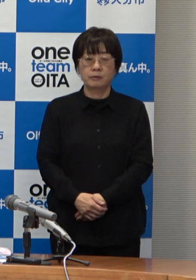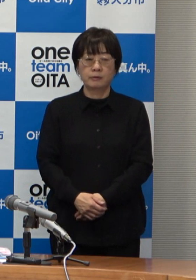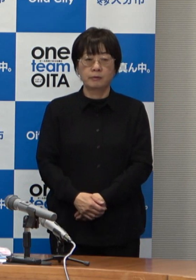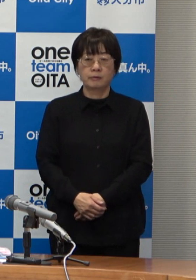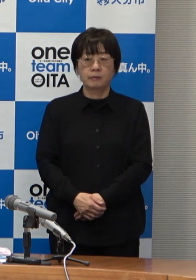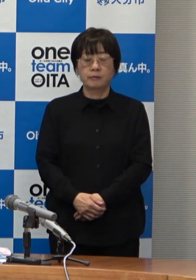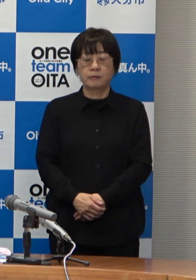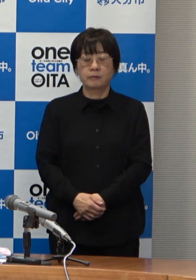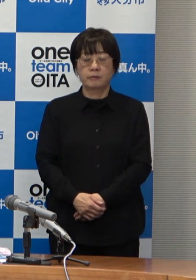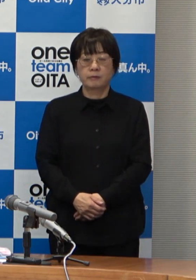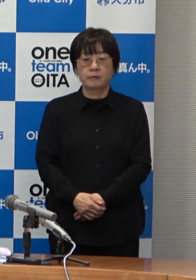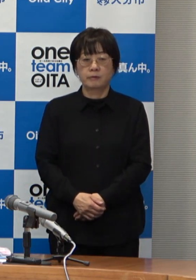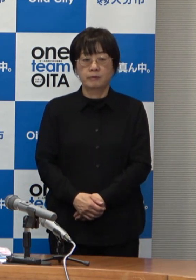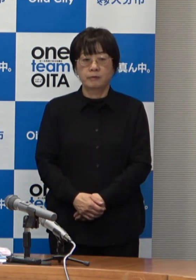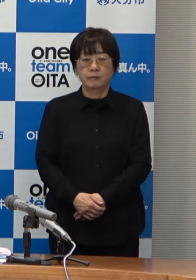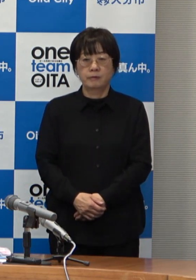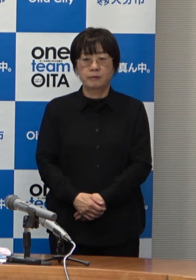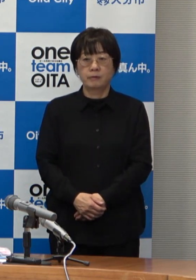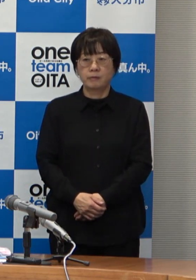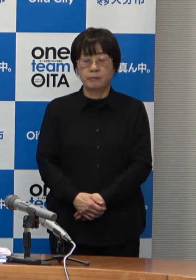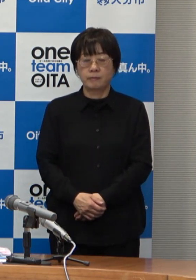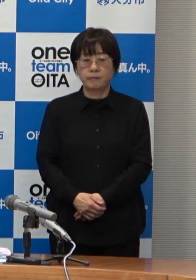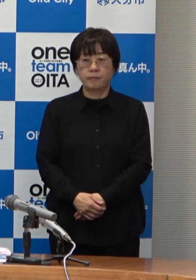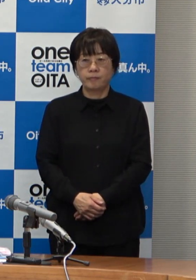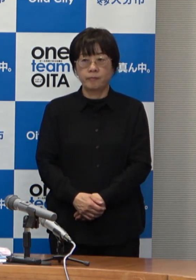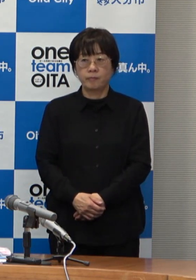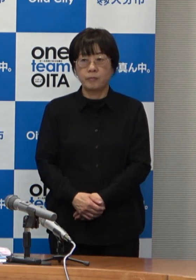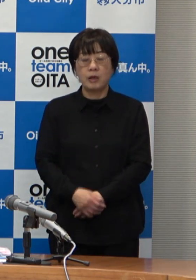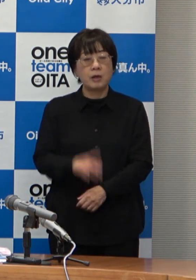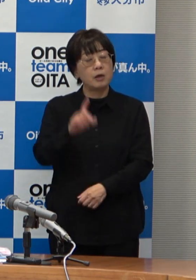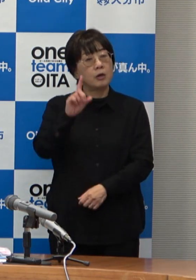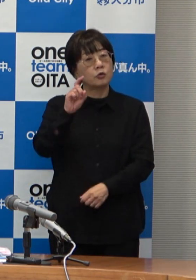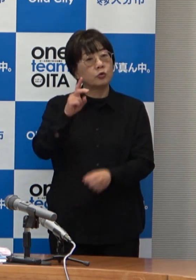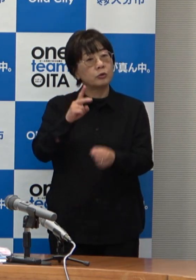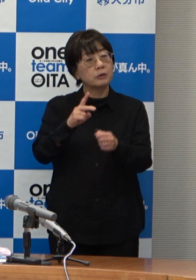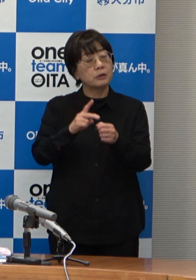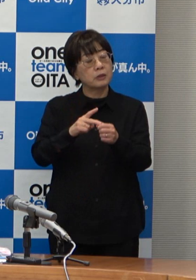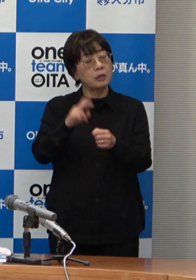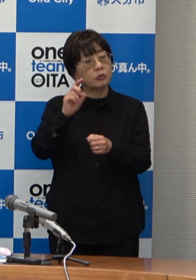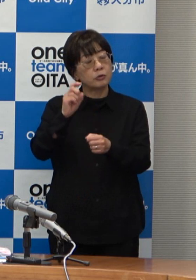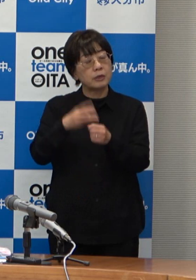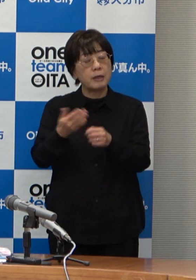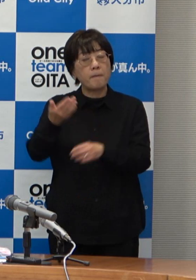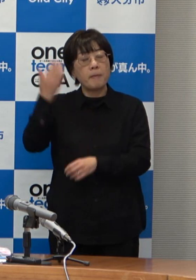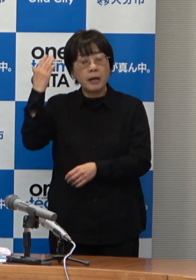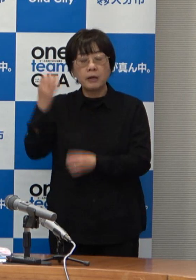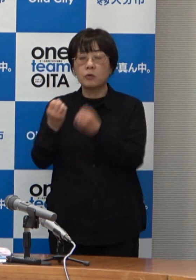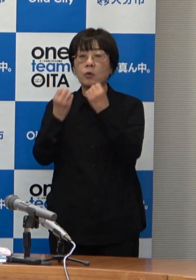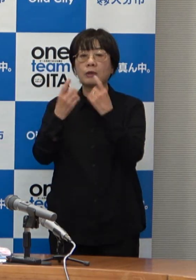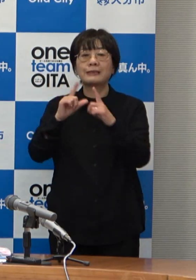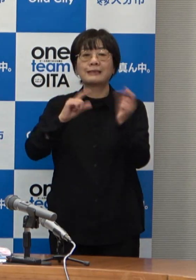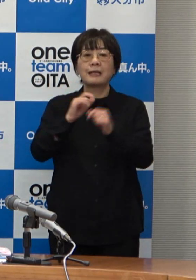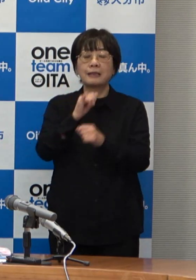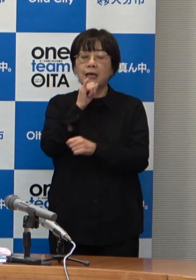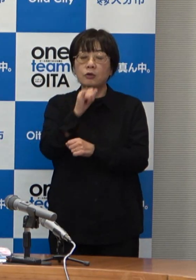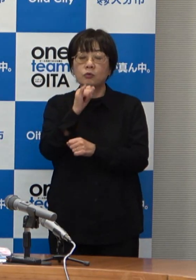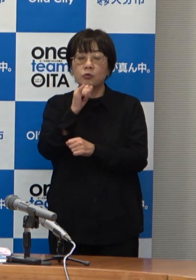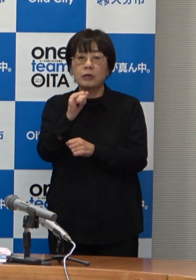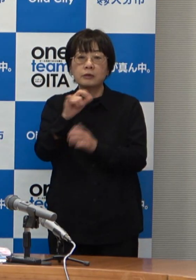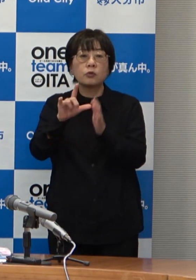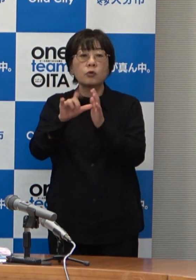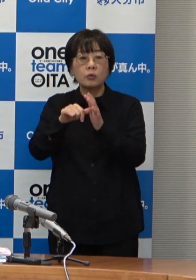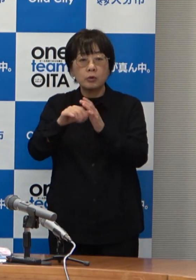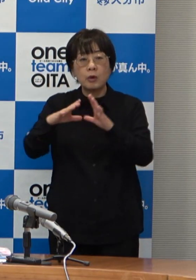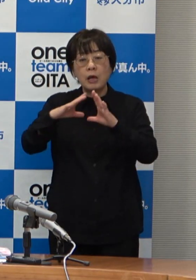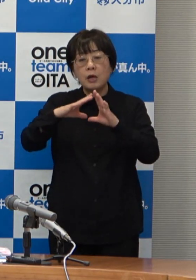ましたま123年前の新型インフルエンザの時は国産じゃなきゃだめ